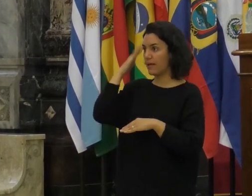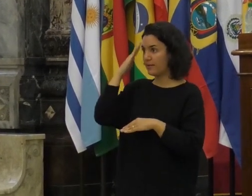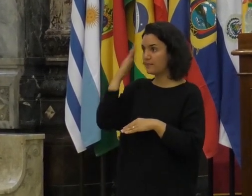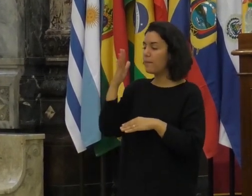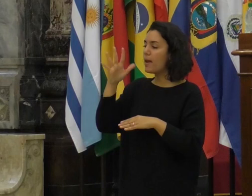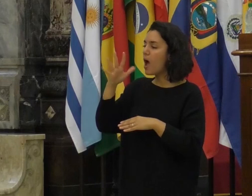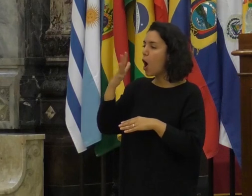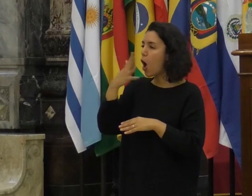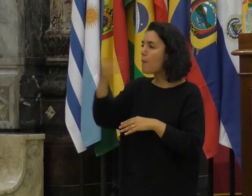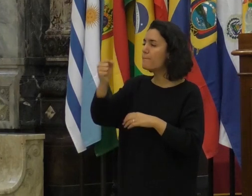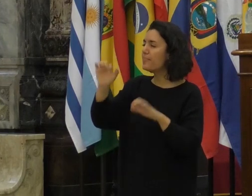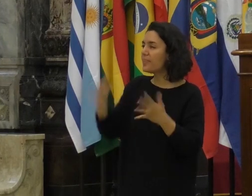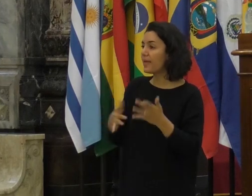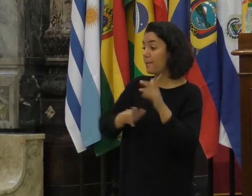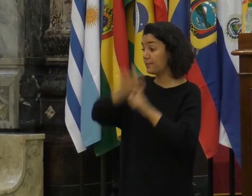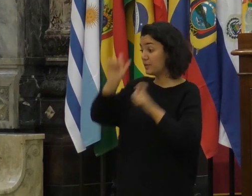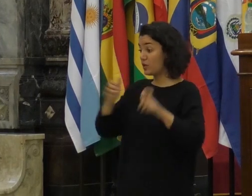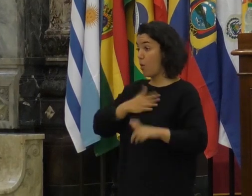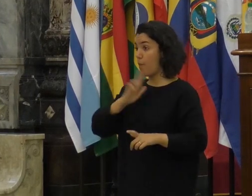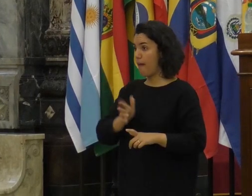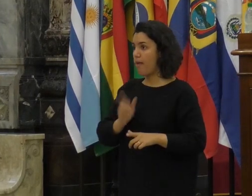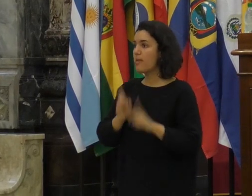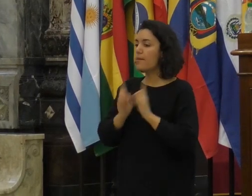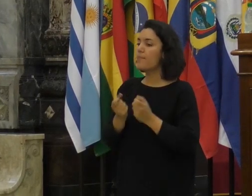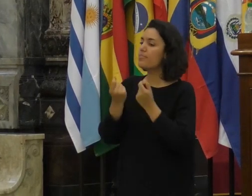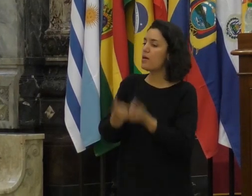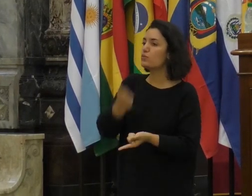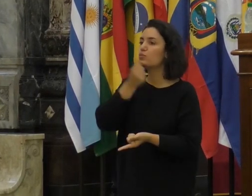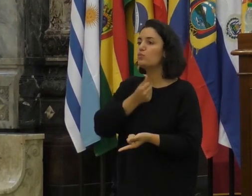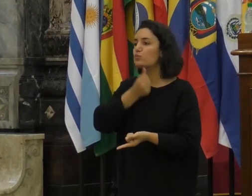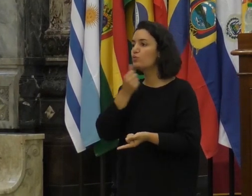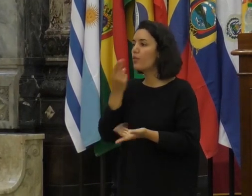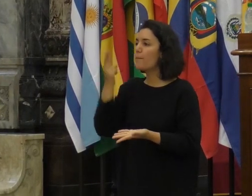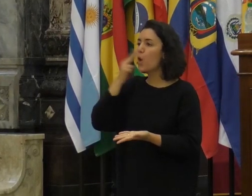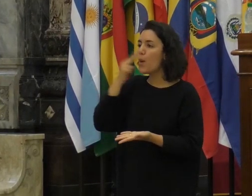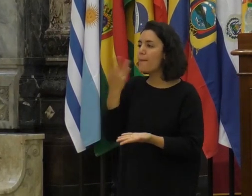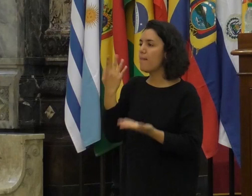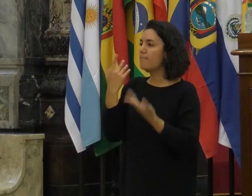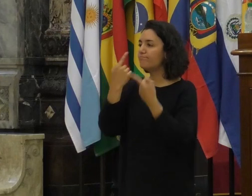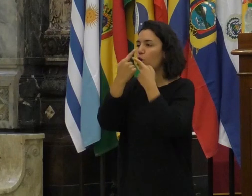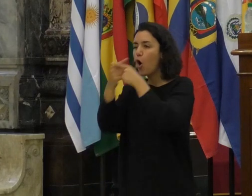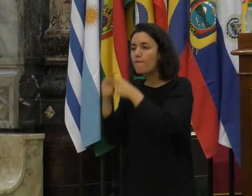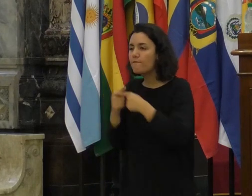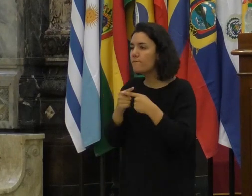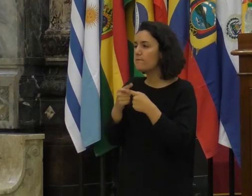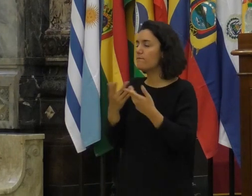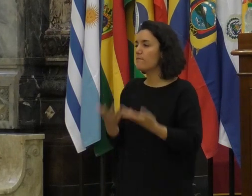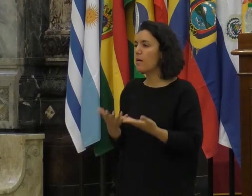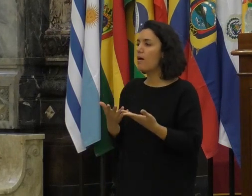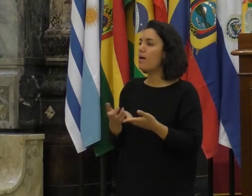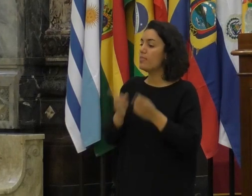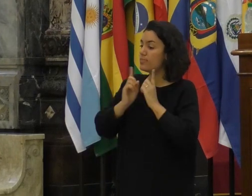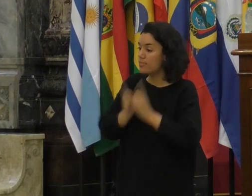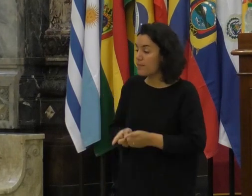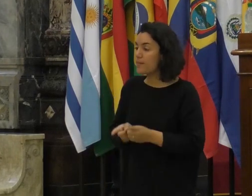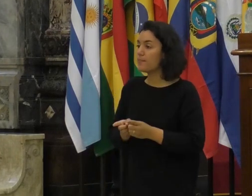humana, para apuntar a la solución de malestares y conflictos, y sobre todo, para enriquecer